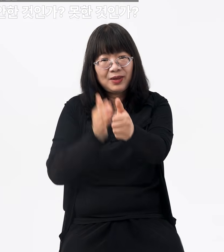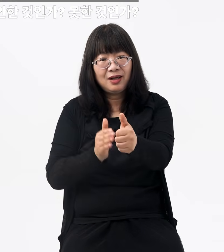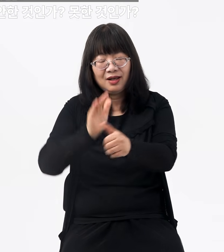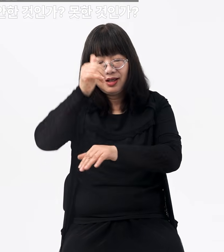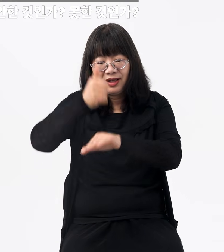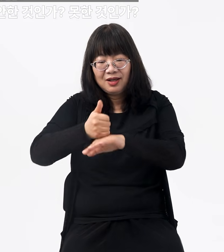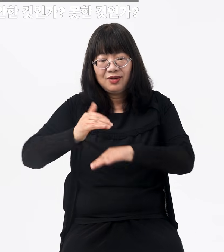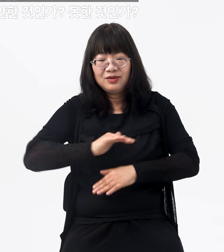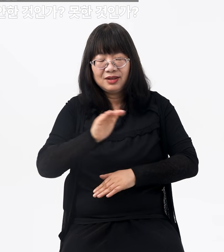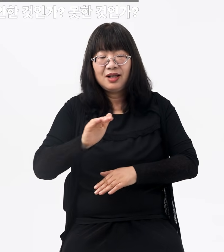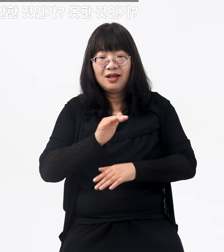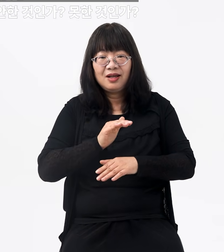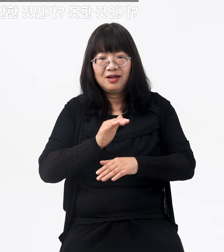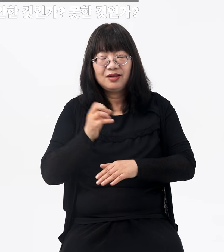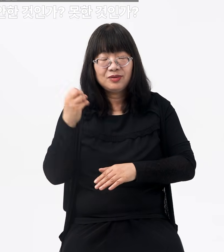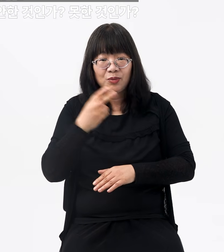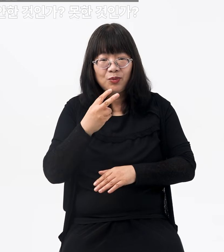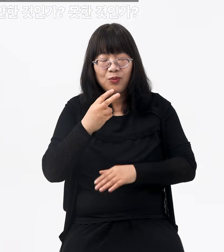마지막에 우리가 하나 더 볼까요?